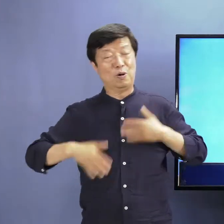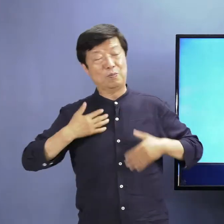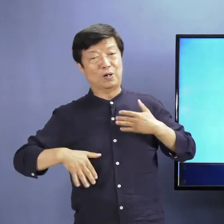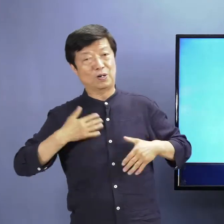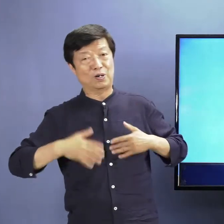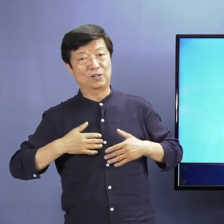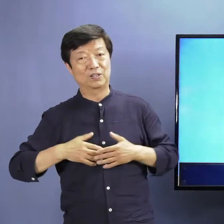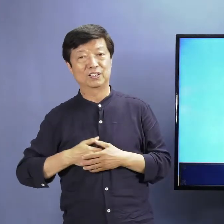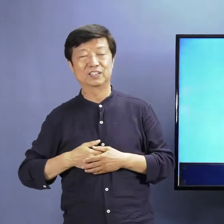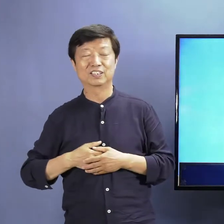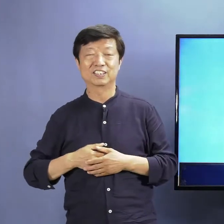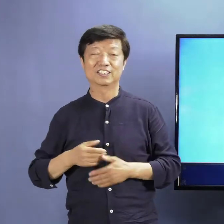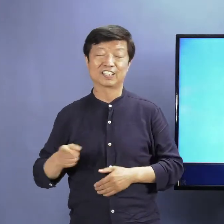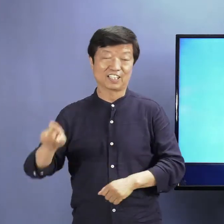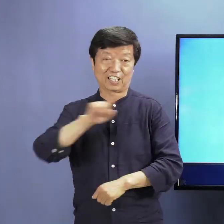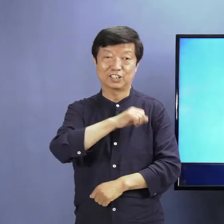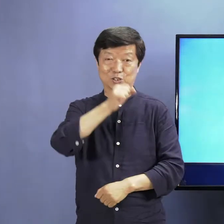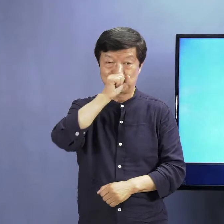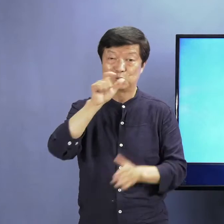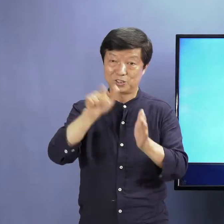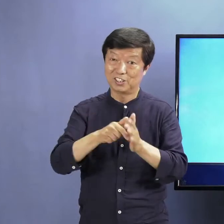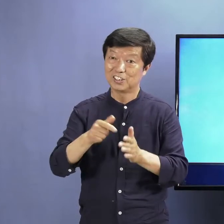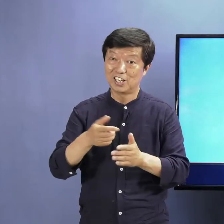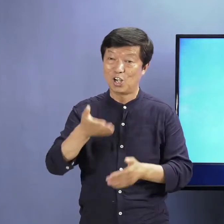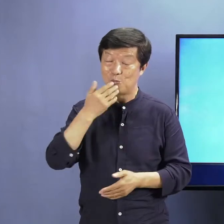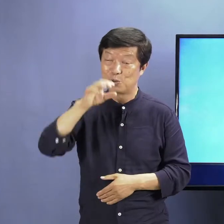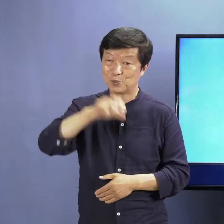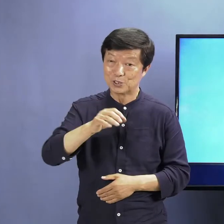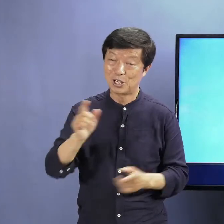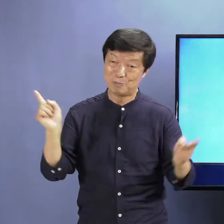언제냐면요, 식당에서 밥 먹었을 때.